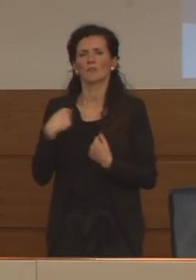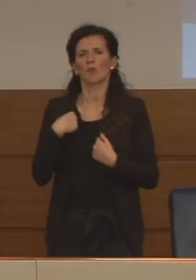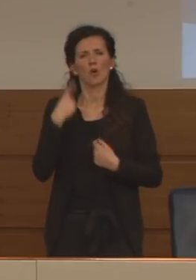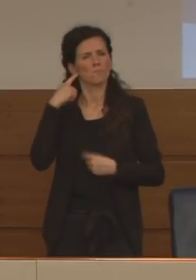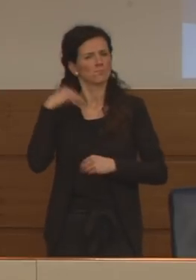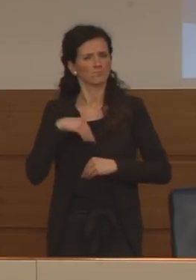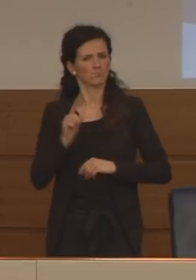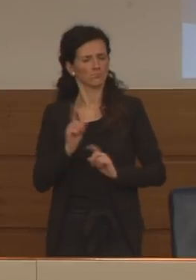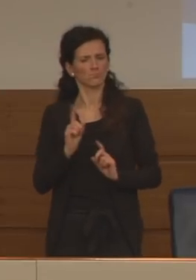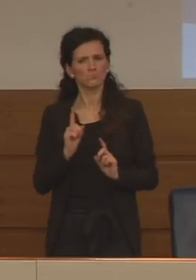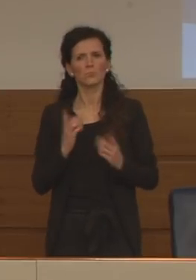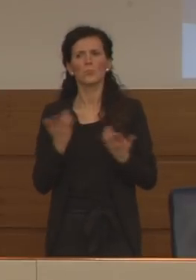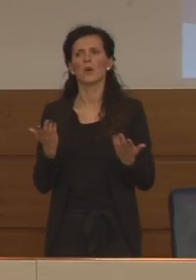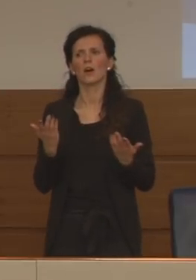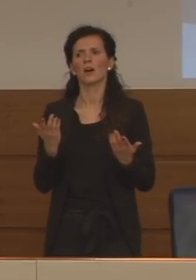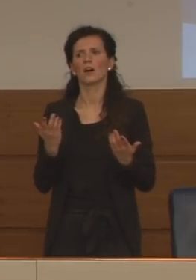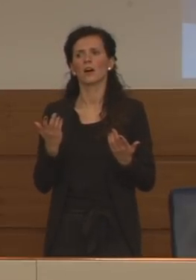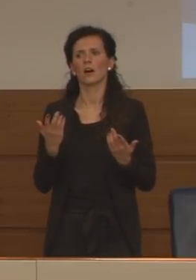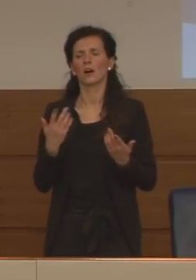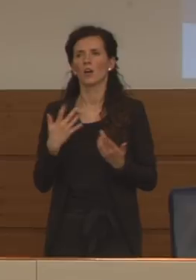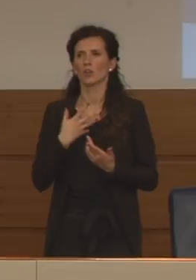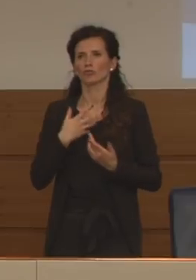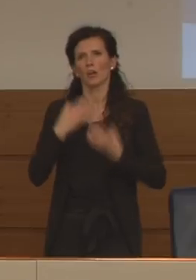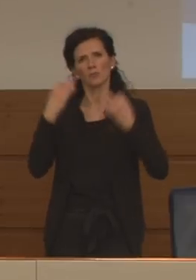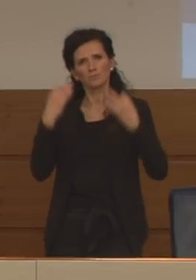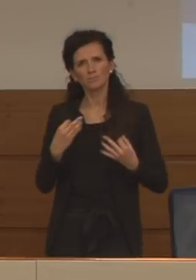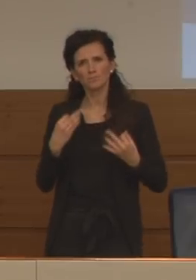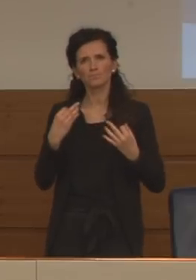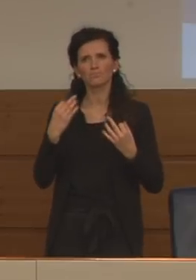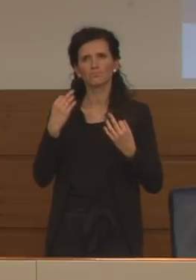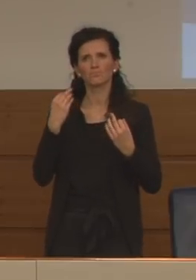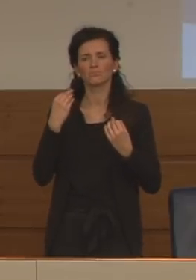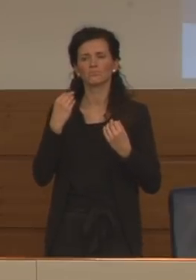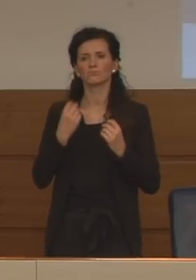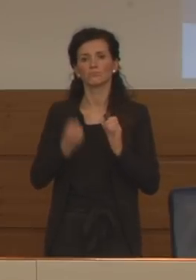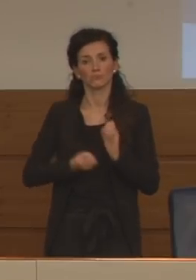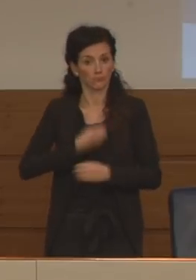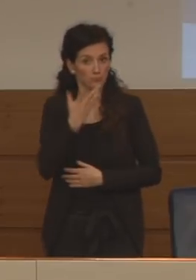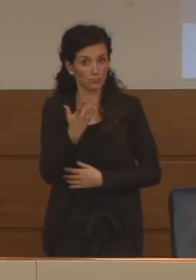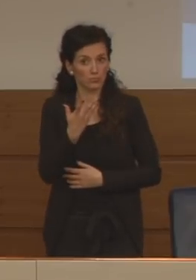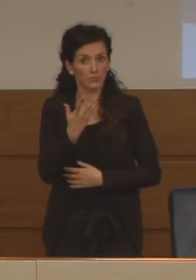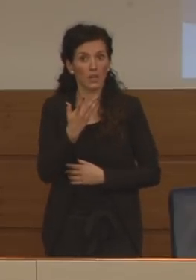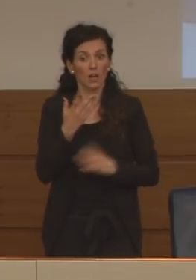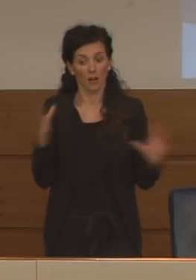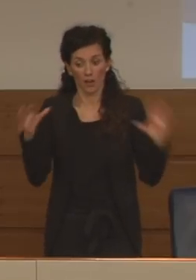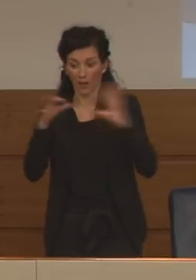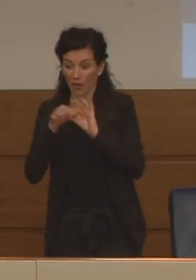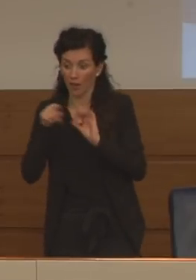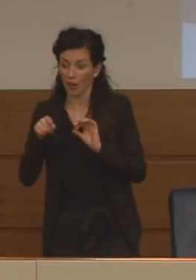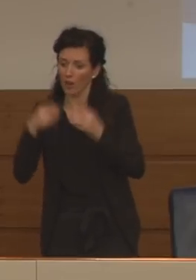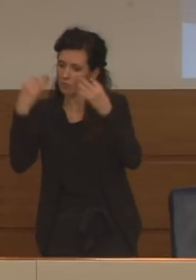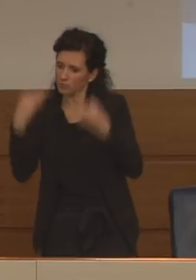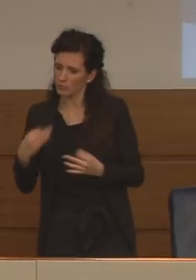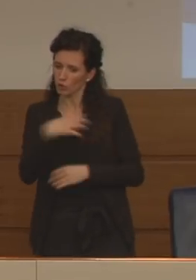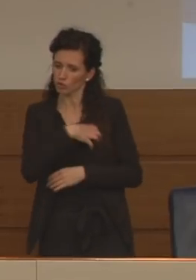definiamo delle ipotesi abbiamo dei presupposti scientifici e andiamo a costruire e poi con i numeri andiamo